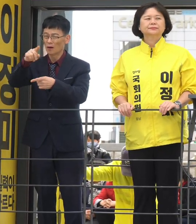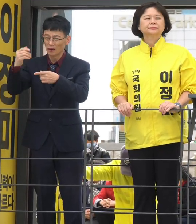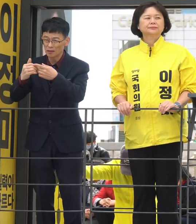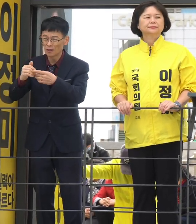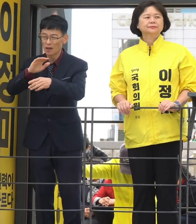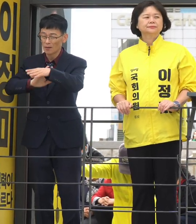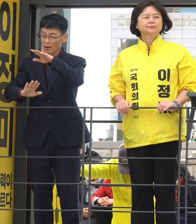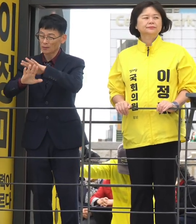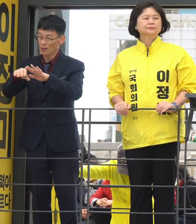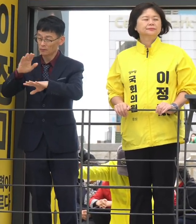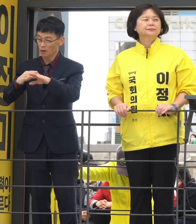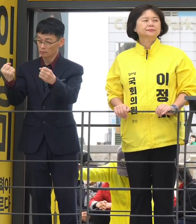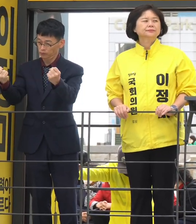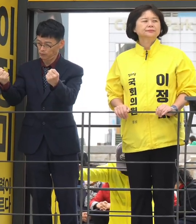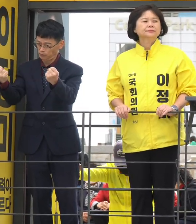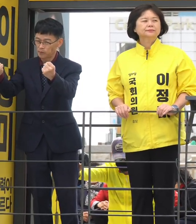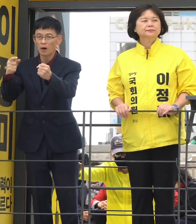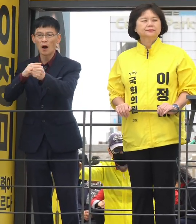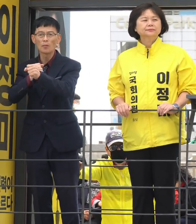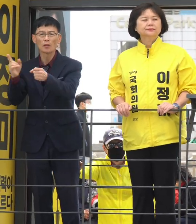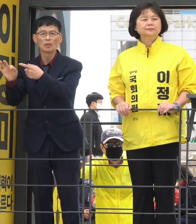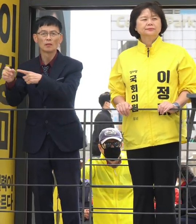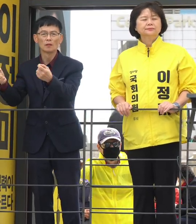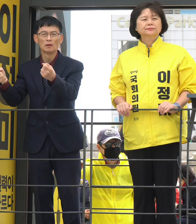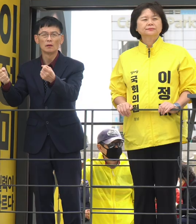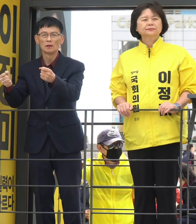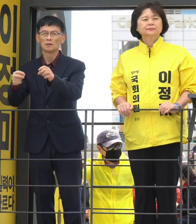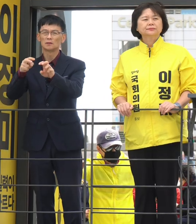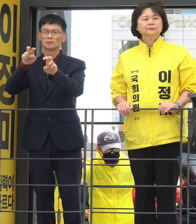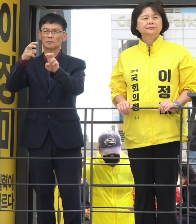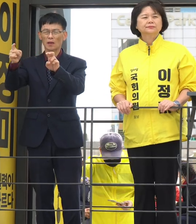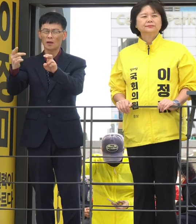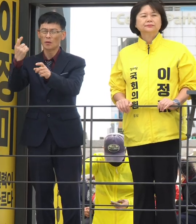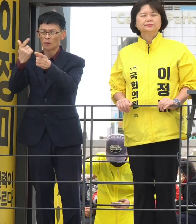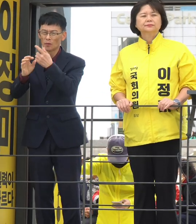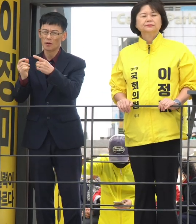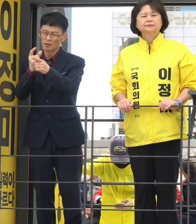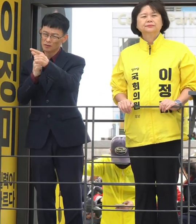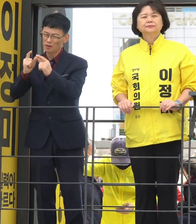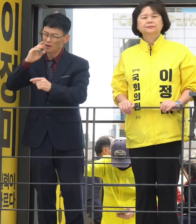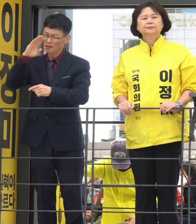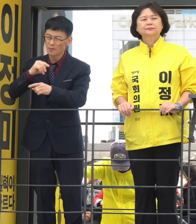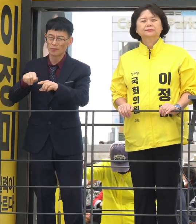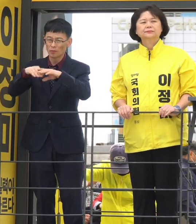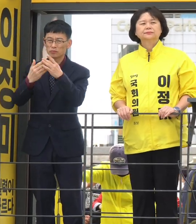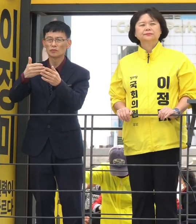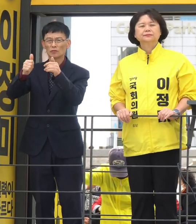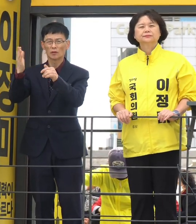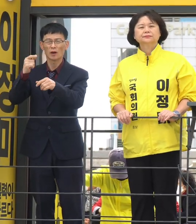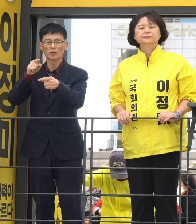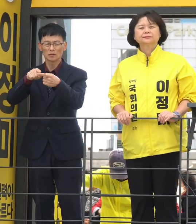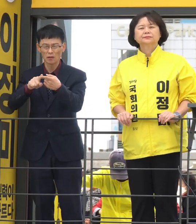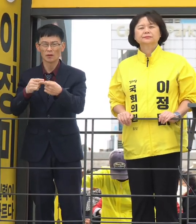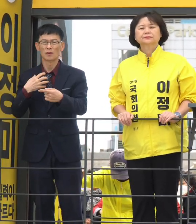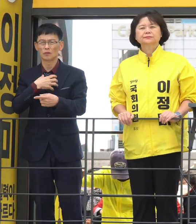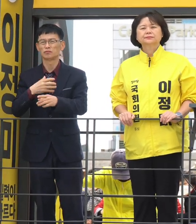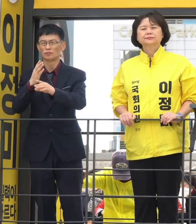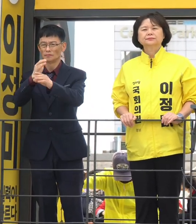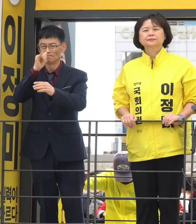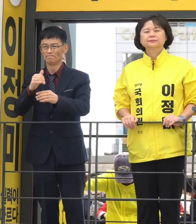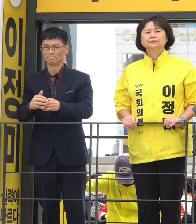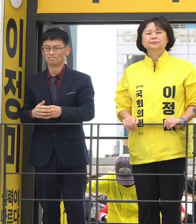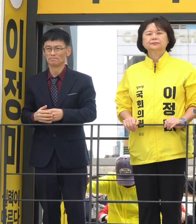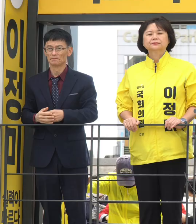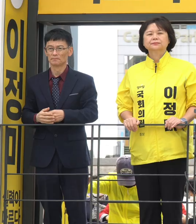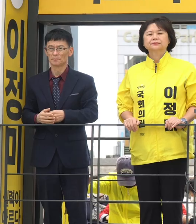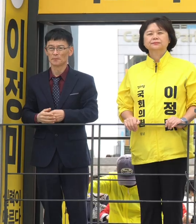극한적인 양당 대결 정치가 심화돼서 20대 국회보다 더 나쁜 국회가 되지 않을까 걱정하고 있는